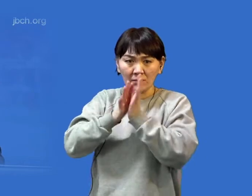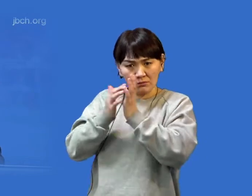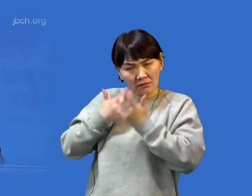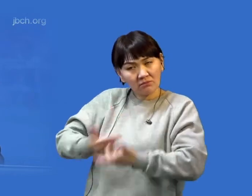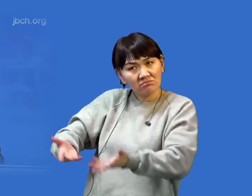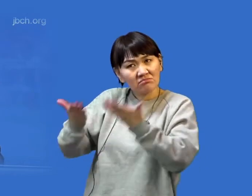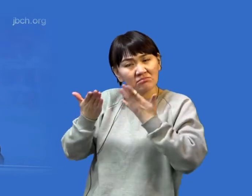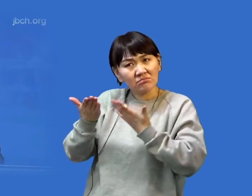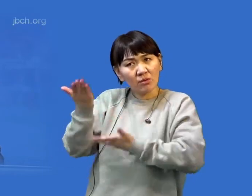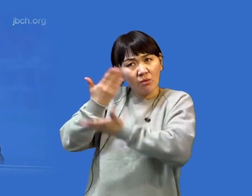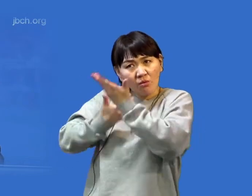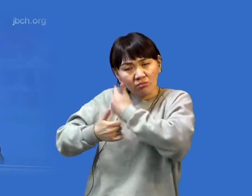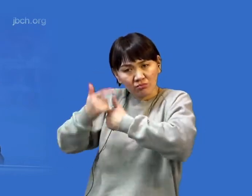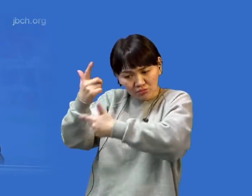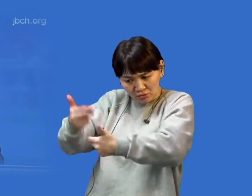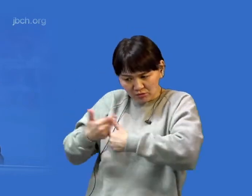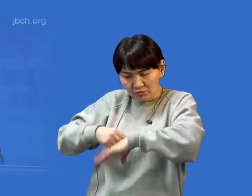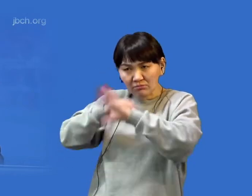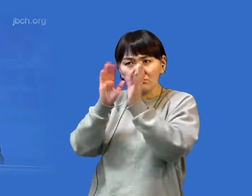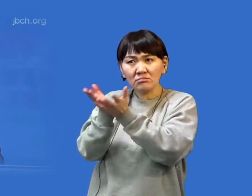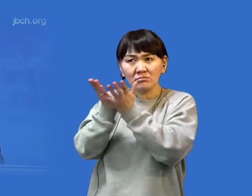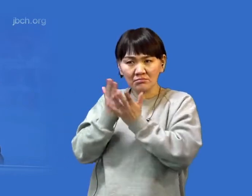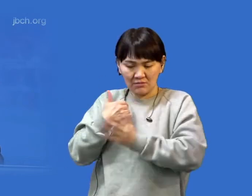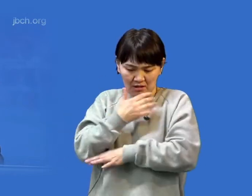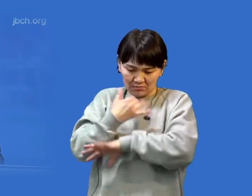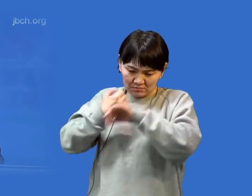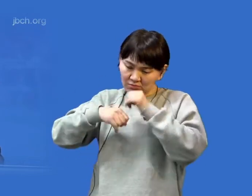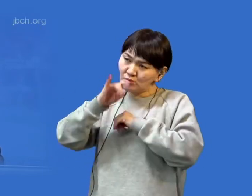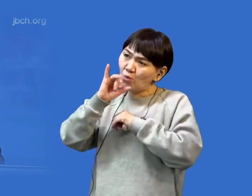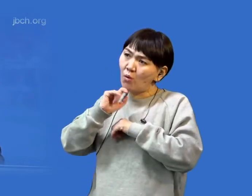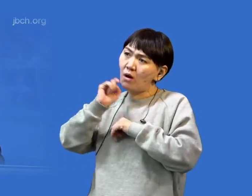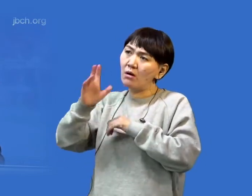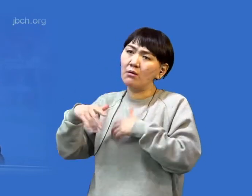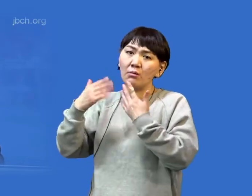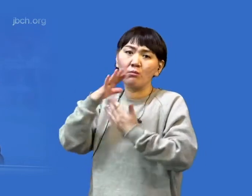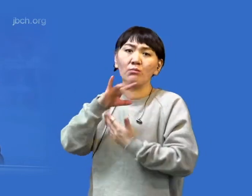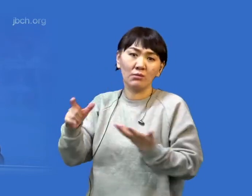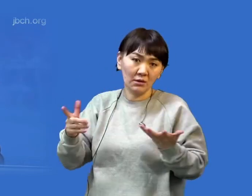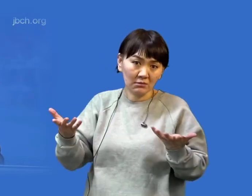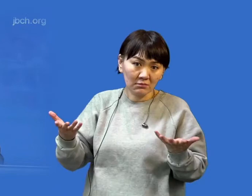өгөөмөр хишгийнхэн төлөө би эзэнд юу гуцаах вэ? Гэтэл